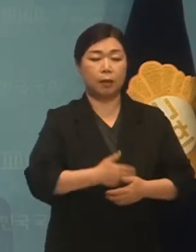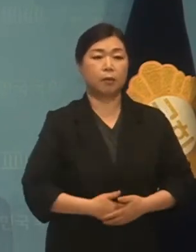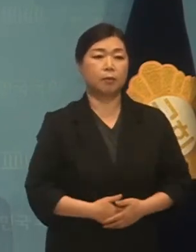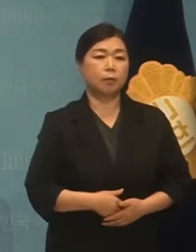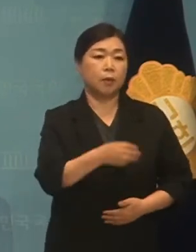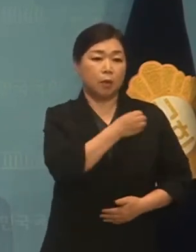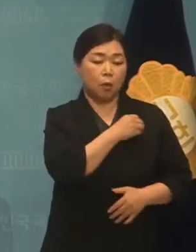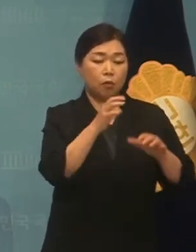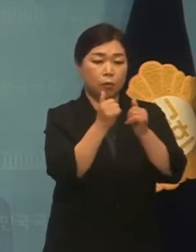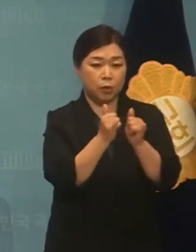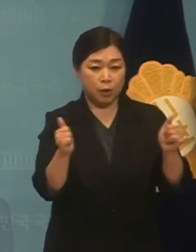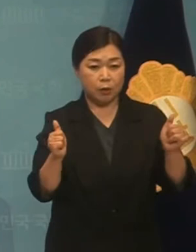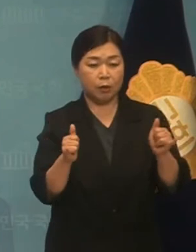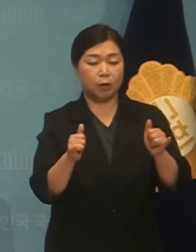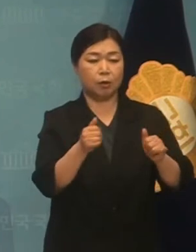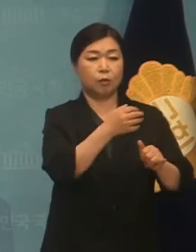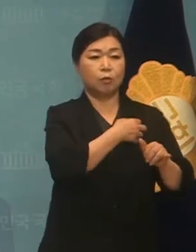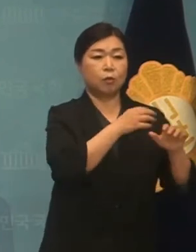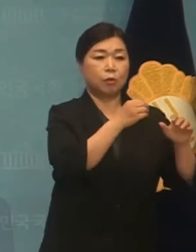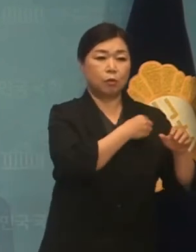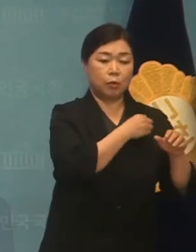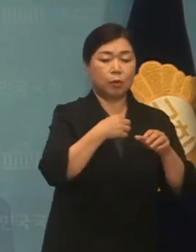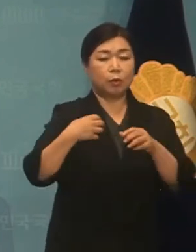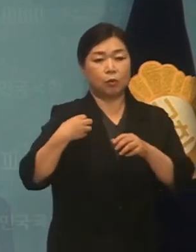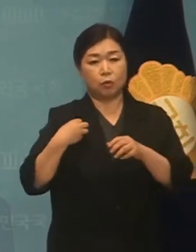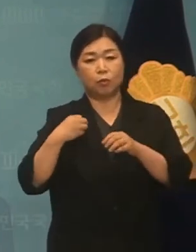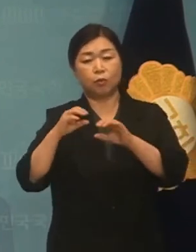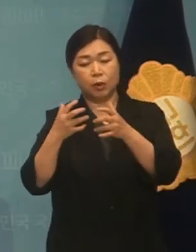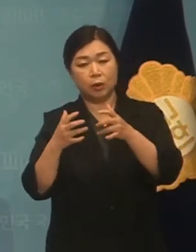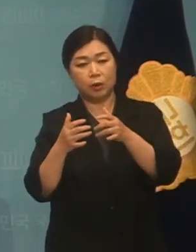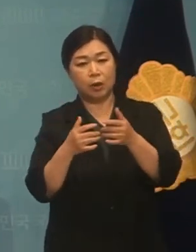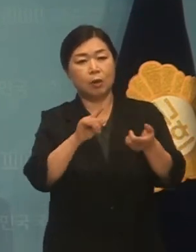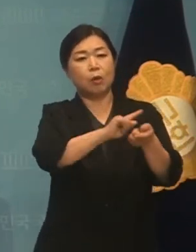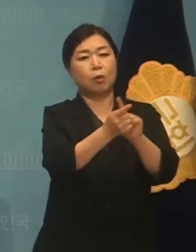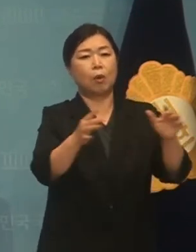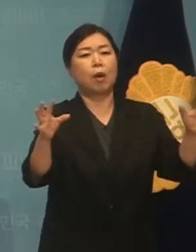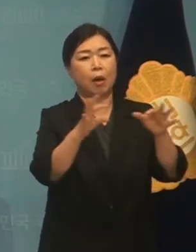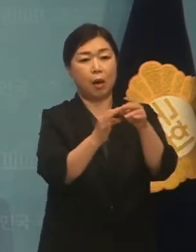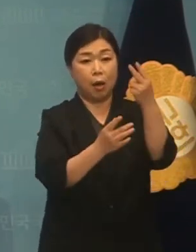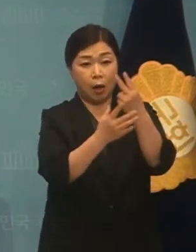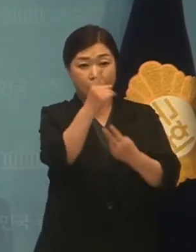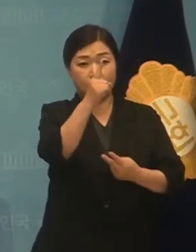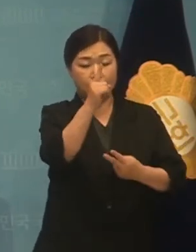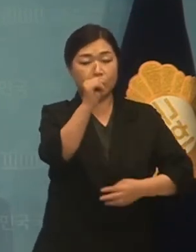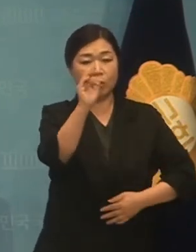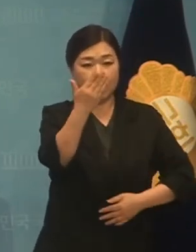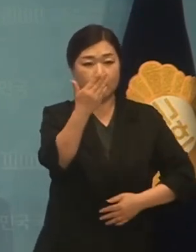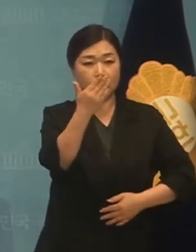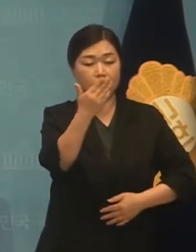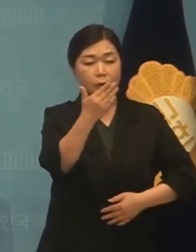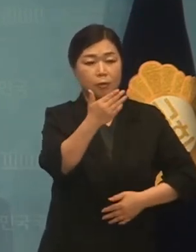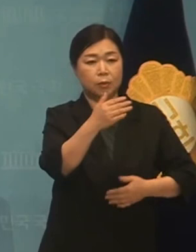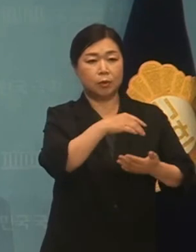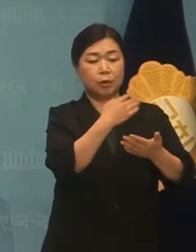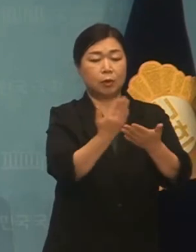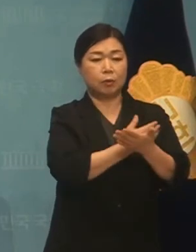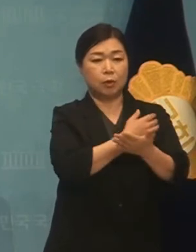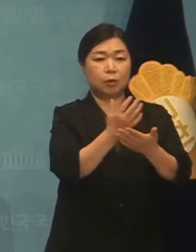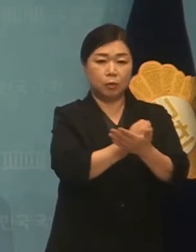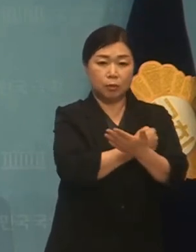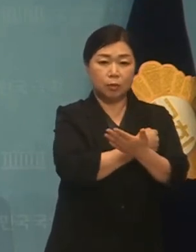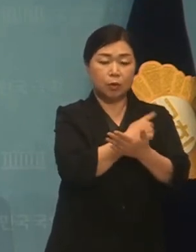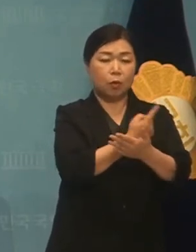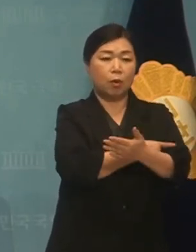국민이, 국민과 당원이 하나로 있는 당대표가 되겠습니다. 숙권정당,